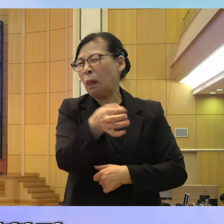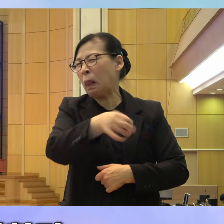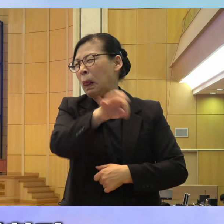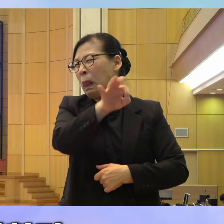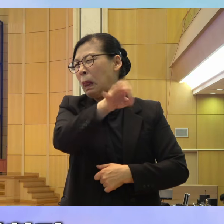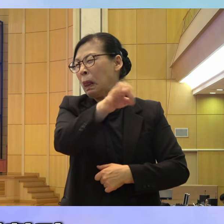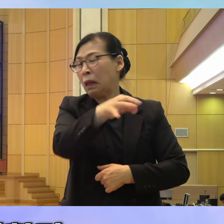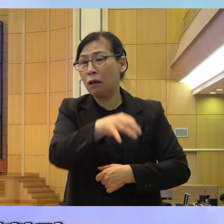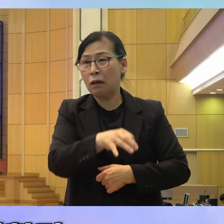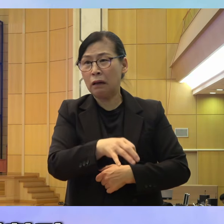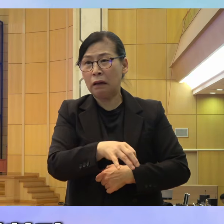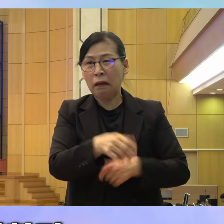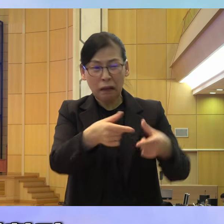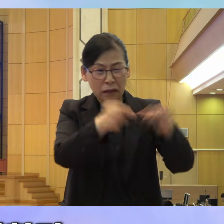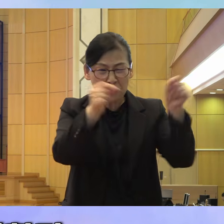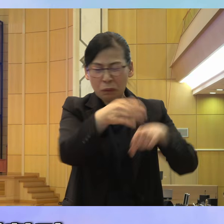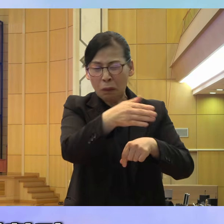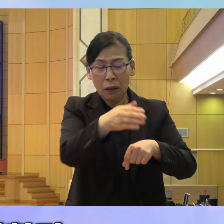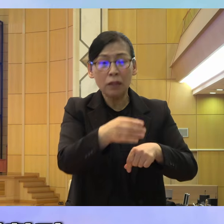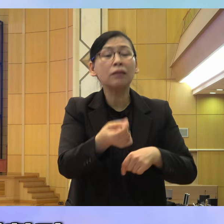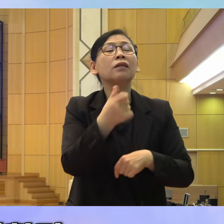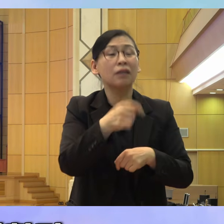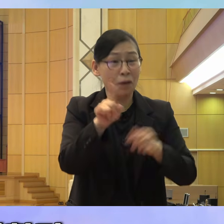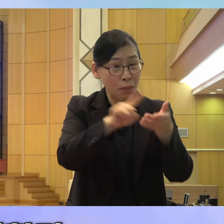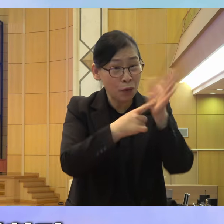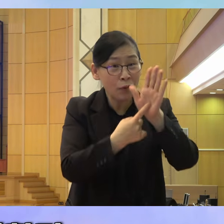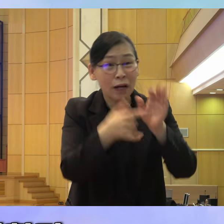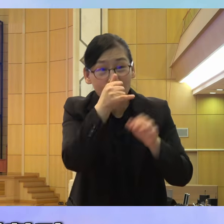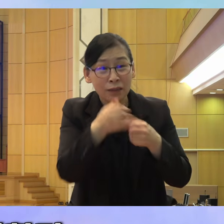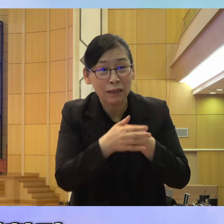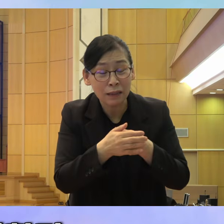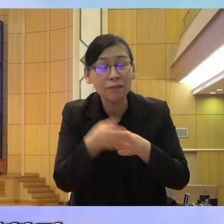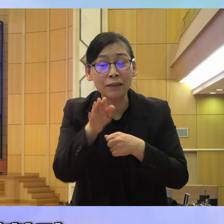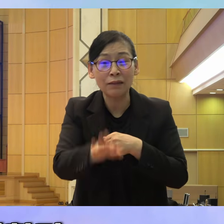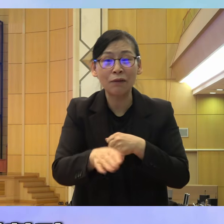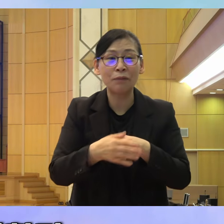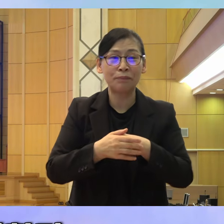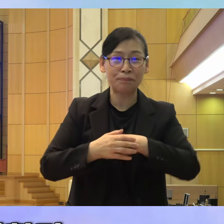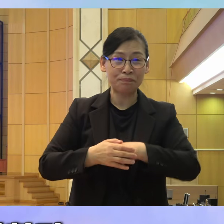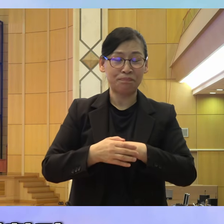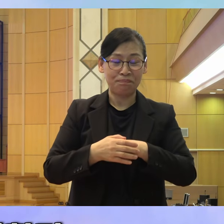그릇이 못돼. 뭐 이렇게 표현하기도 합니다.